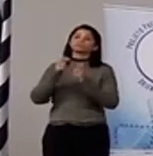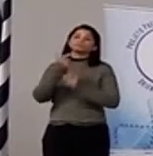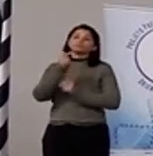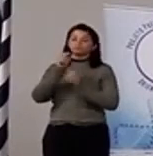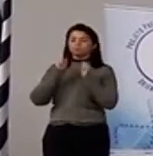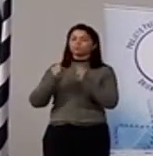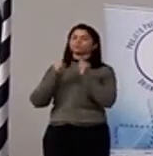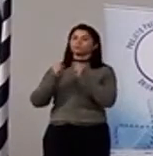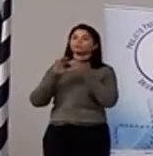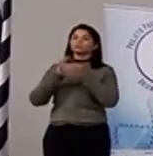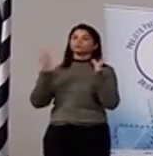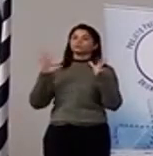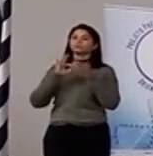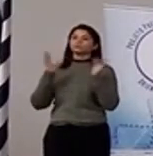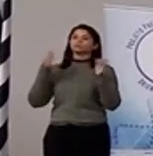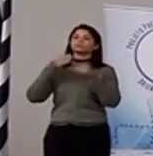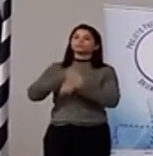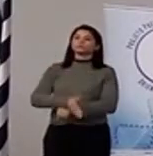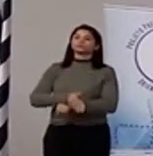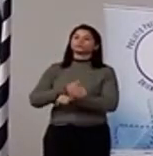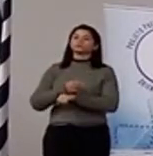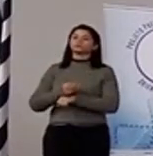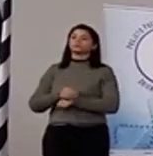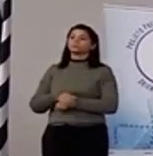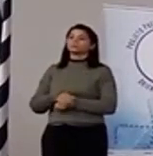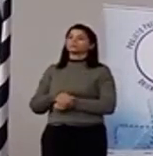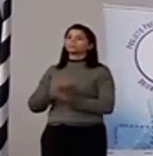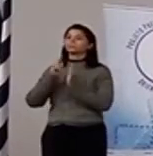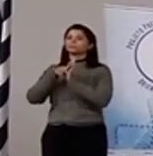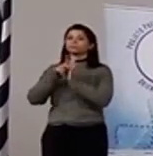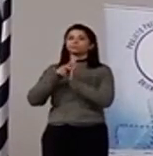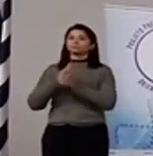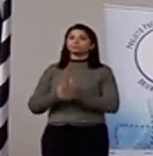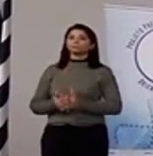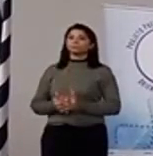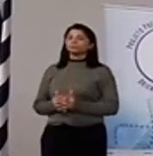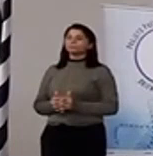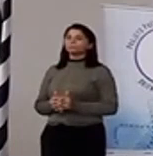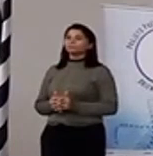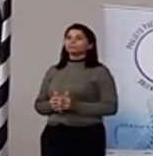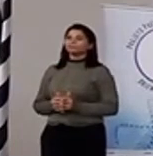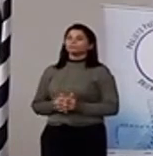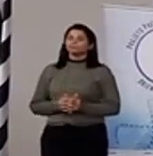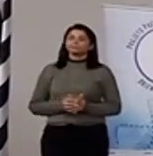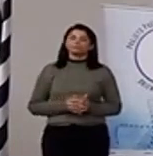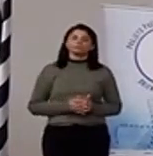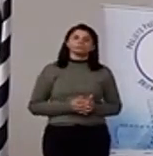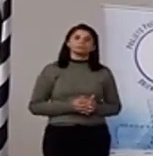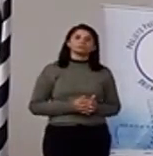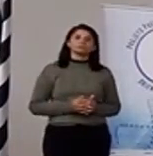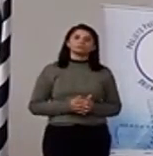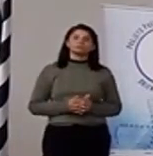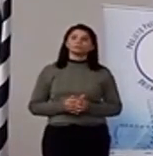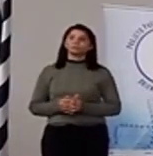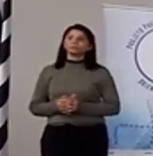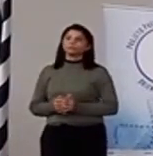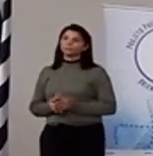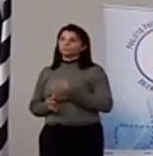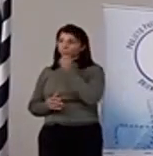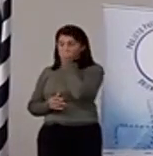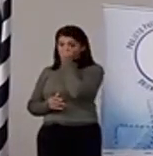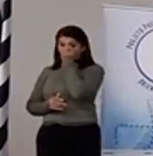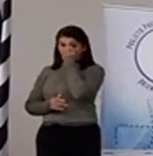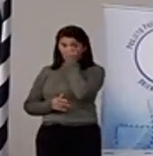aconselhamento, de orientação. E não é viviano. Está dentro do projeto. Mais